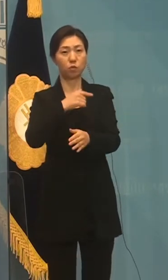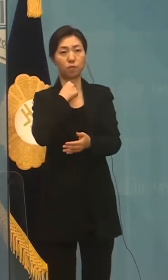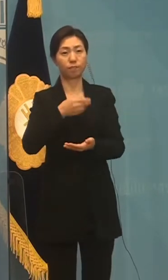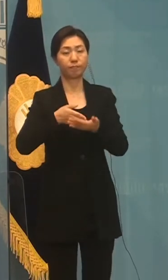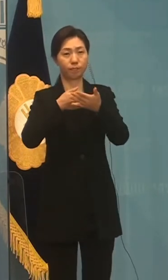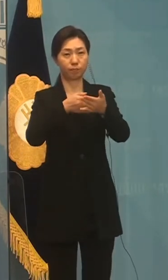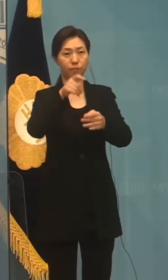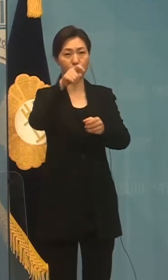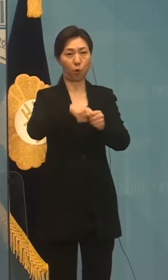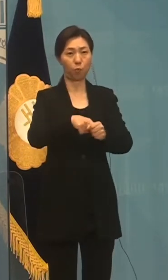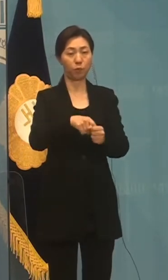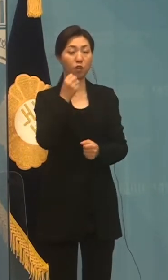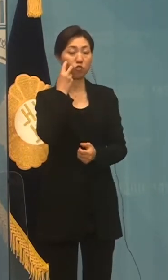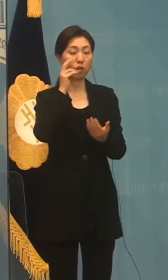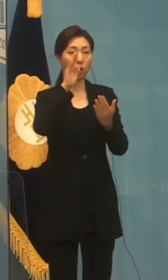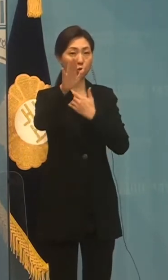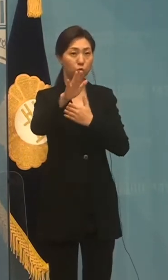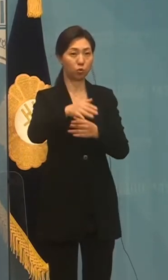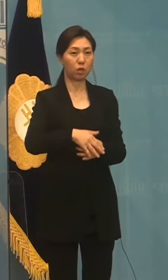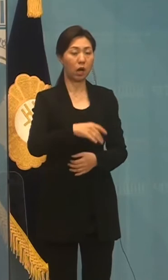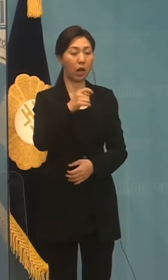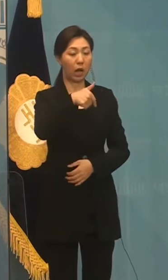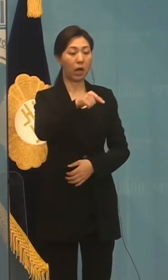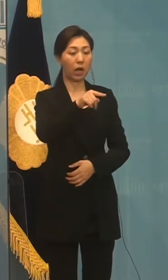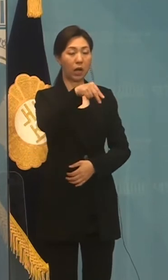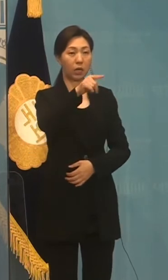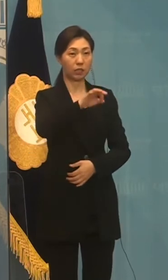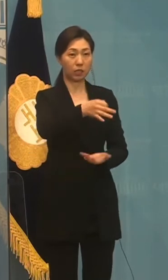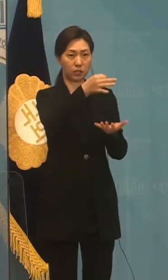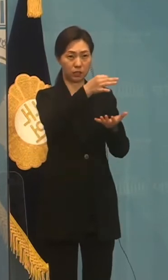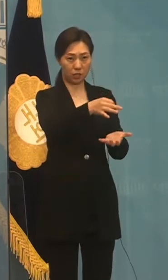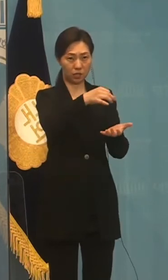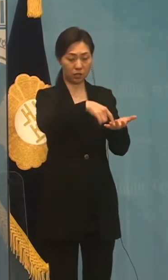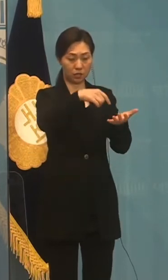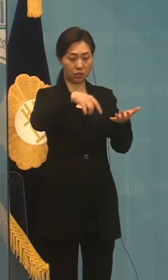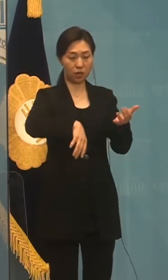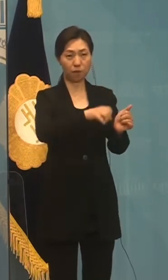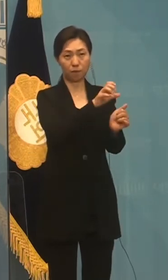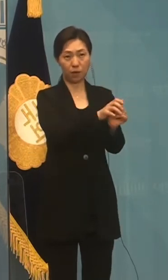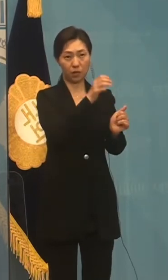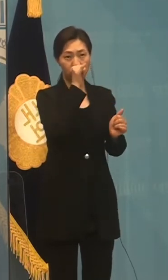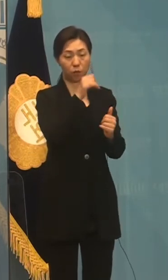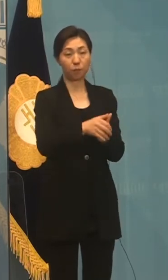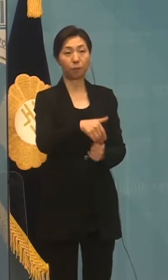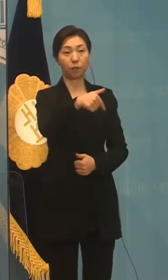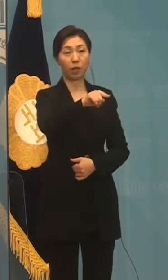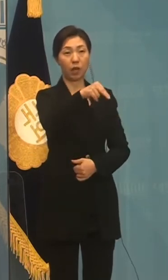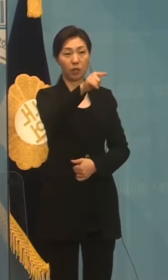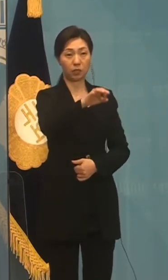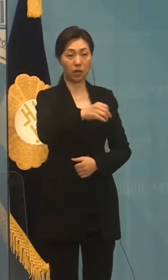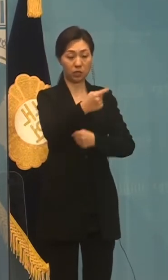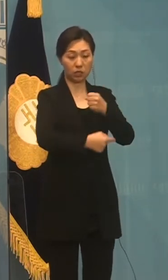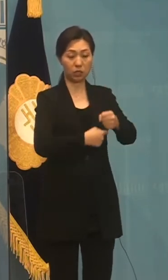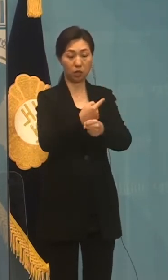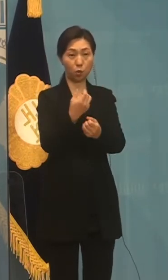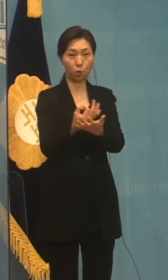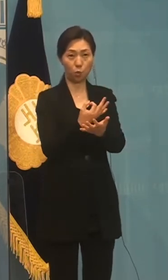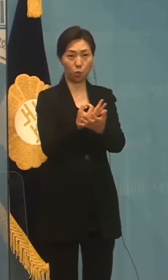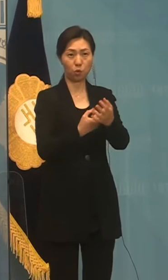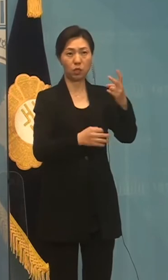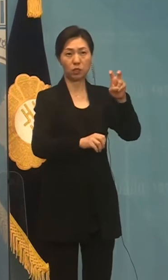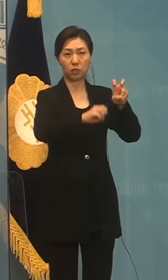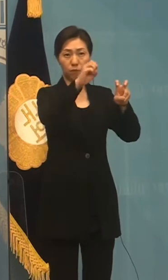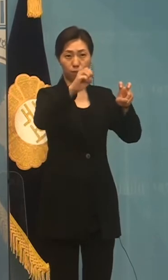다가왔습니다. 정부는 가상자산을 기타 소득으로 분류해 가상자산으로 얻은 연간 소득의